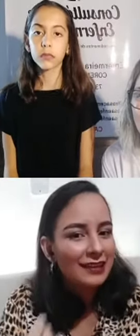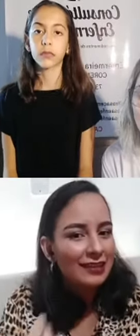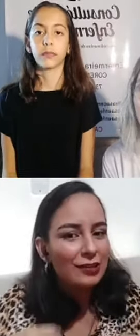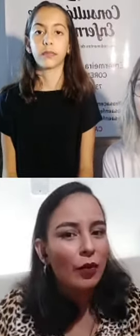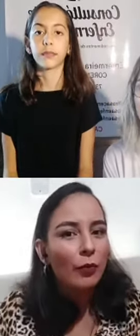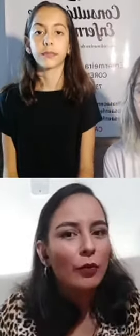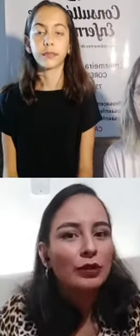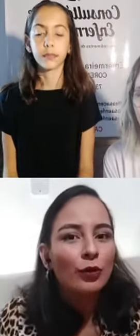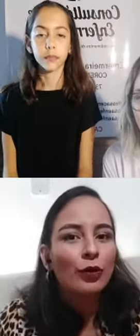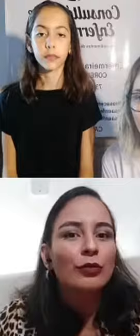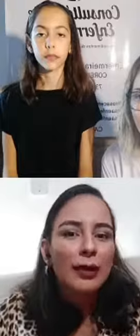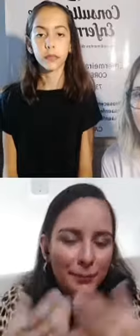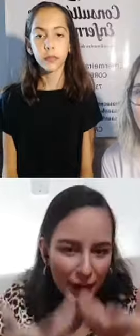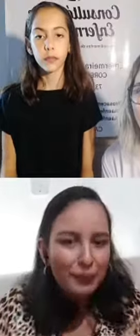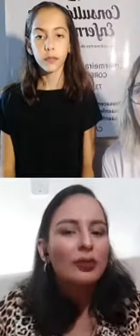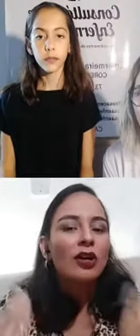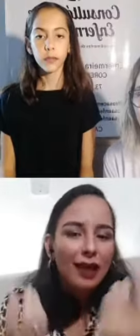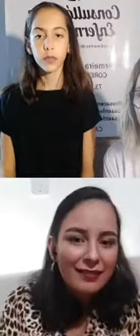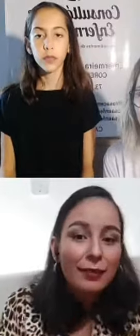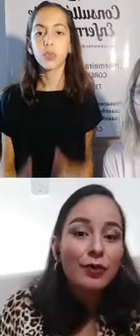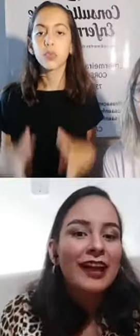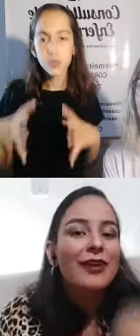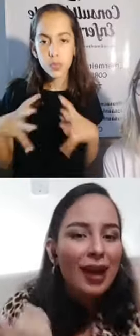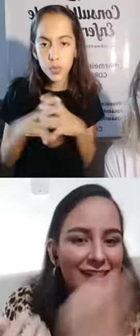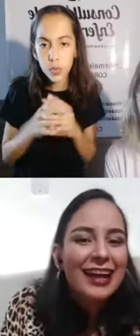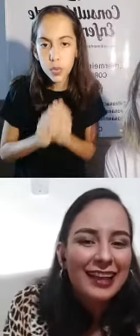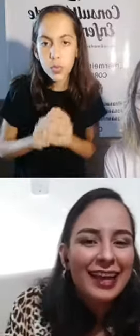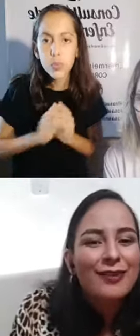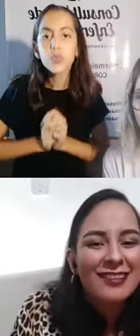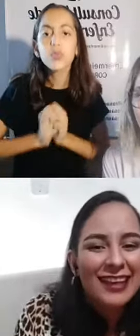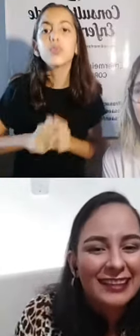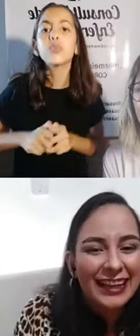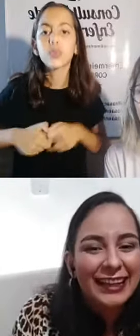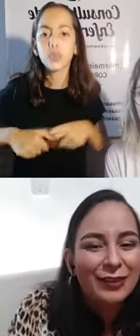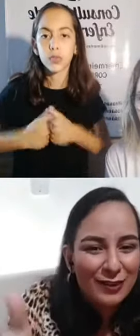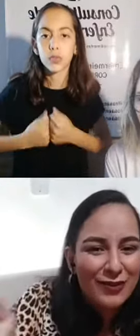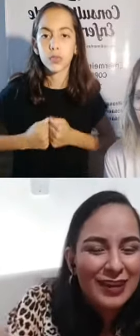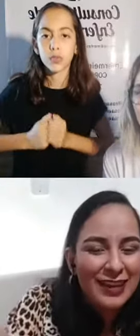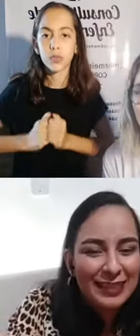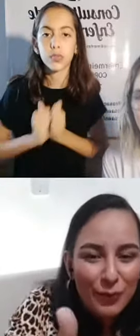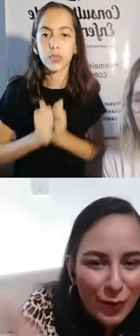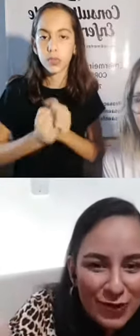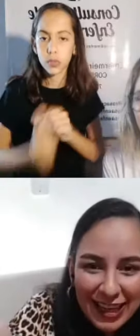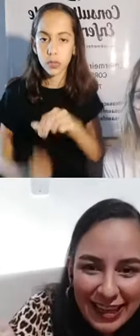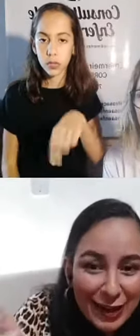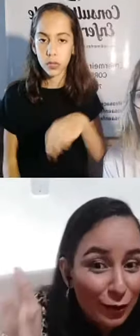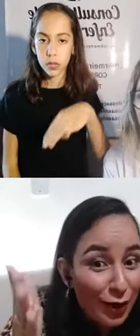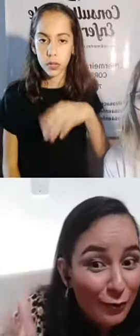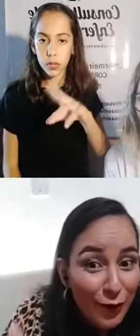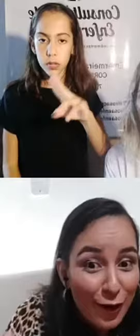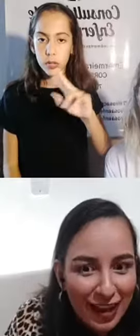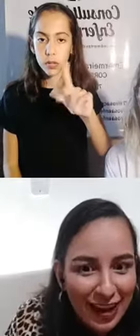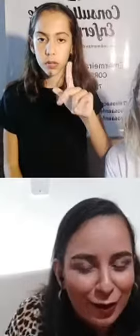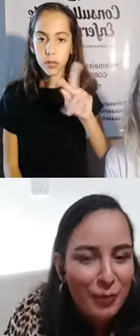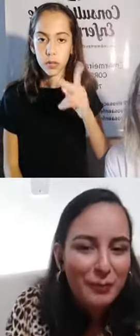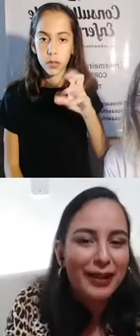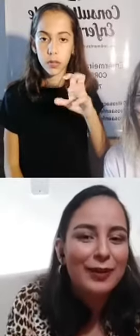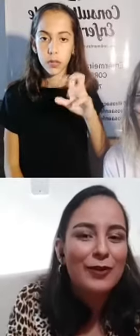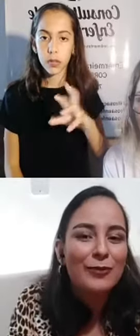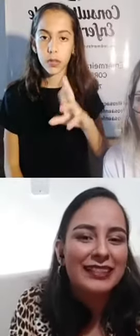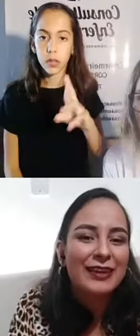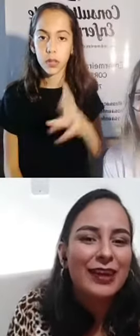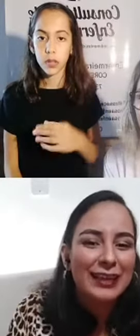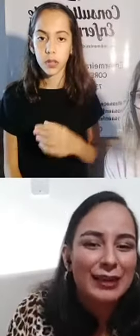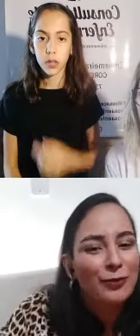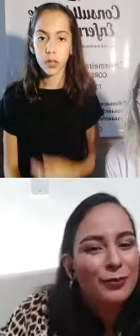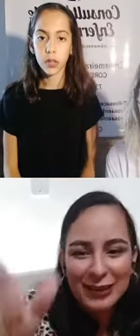que estão ao torno para me tornar essa mulher que eu ainda quero ser, né? Inclusive, tem um monte aqui que eu não vou falar o nome para não